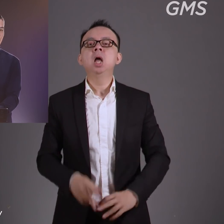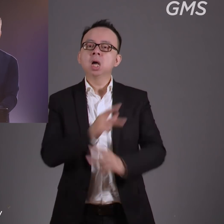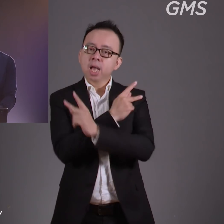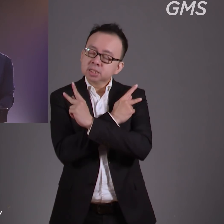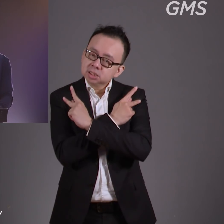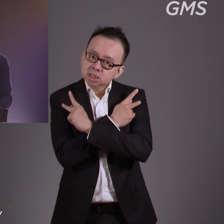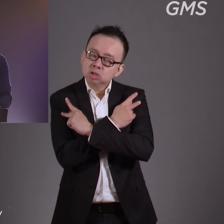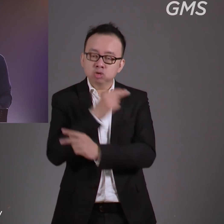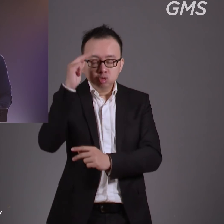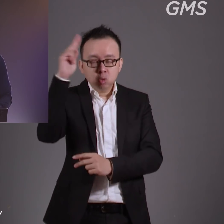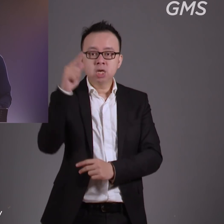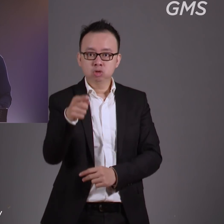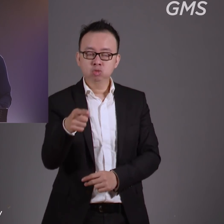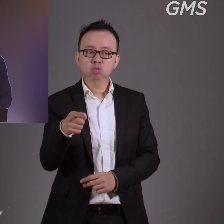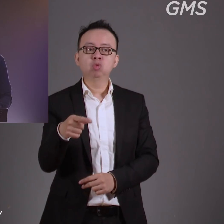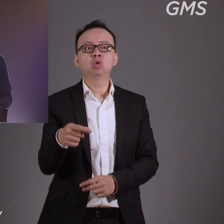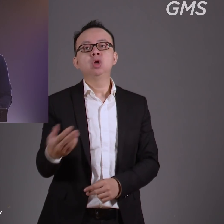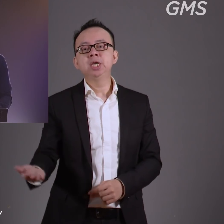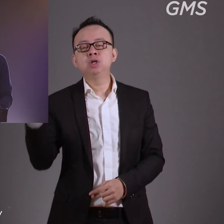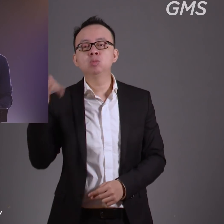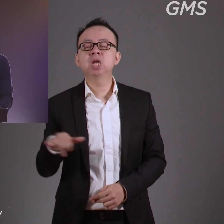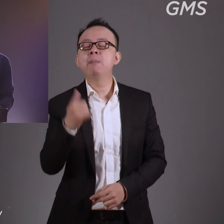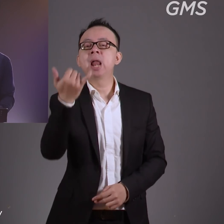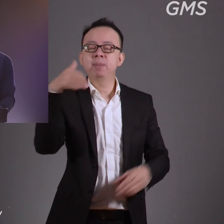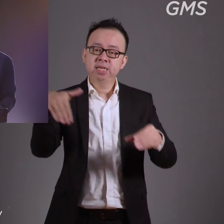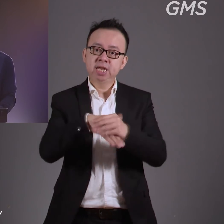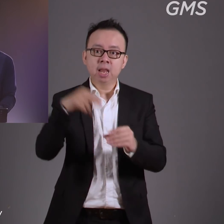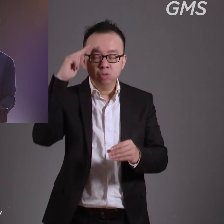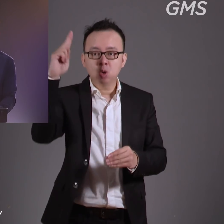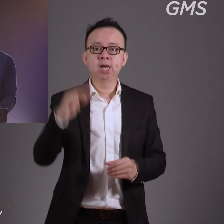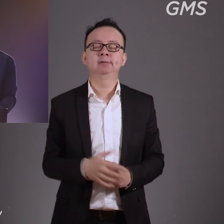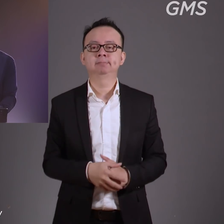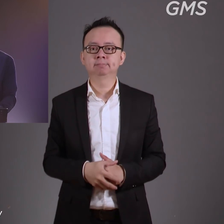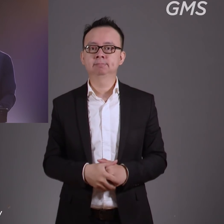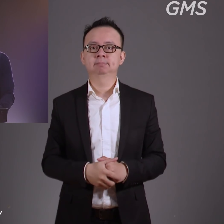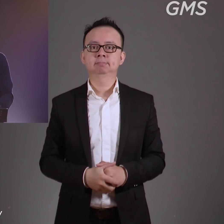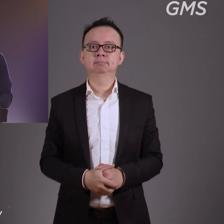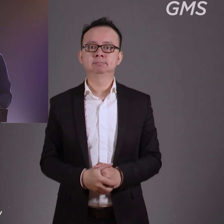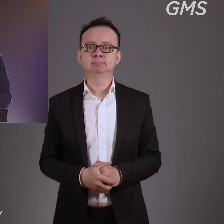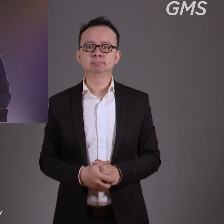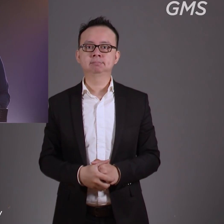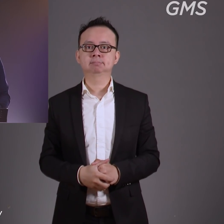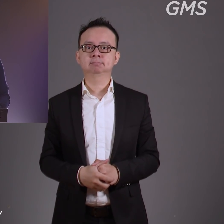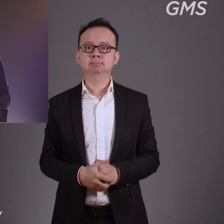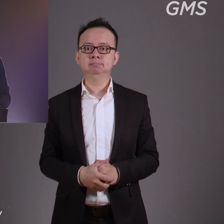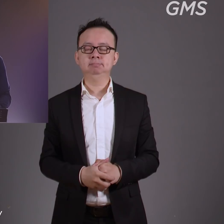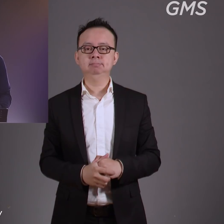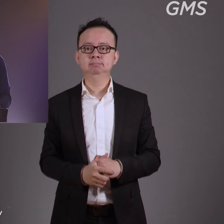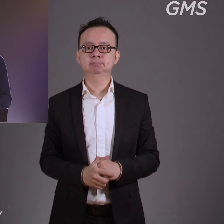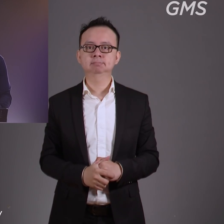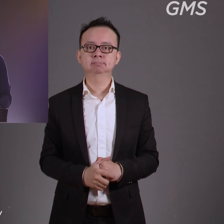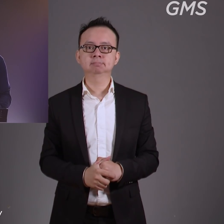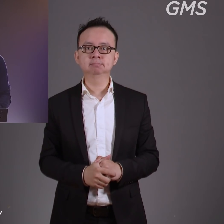adalah kehidupan kekal dalam Yesus Tuhan. Jadi jangan pernah kita itu prejudisme, jangan diskriminasi, jangan rasis